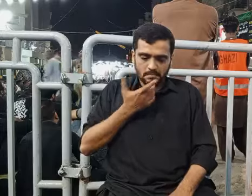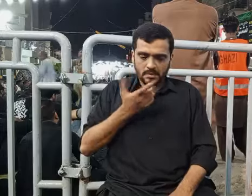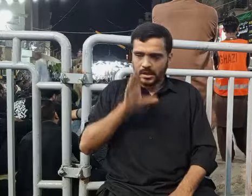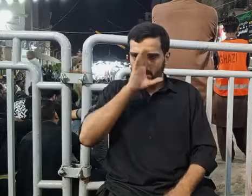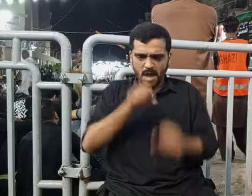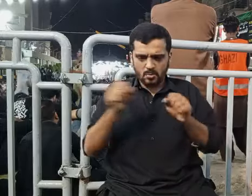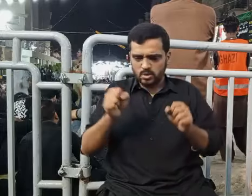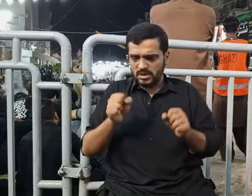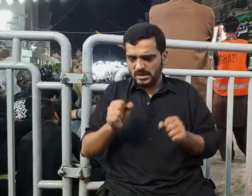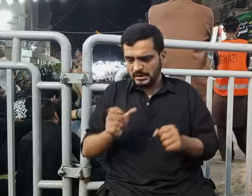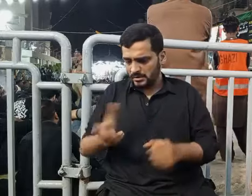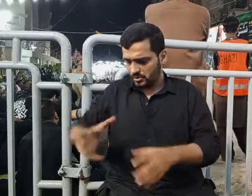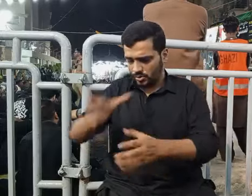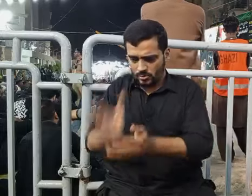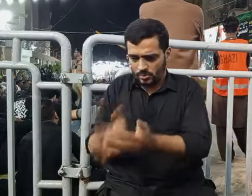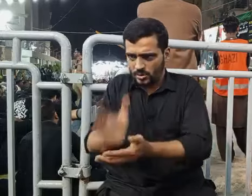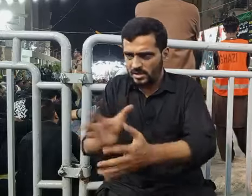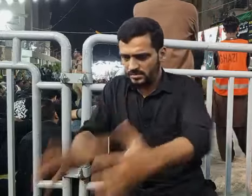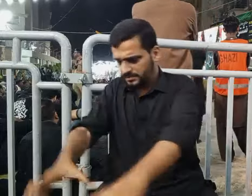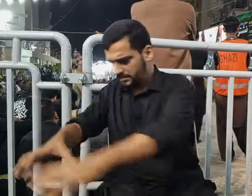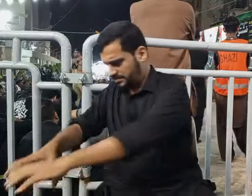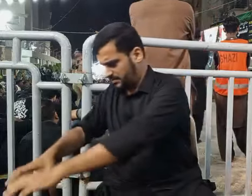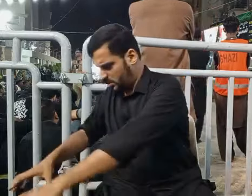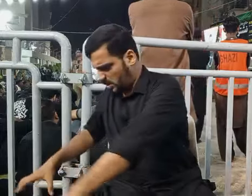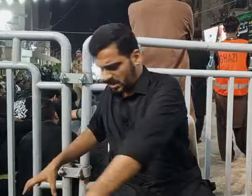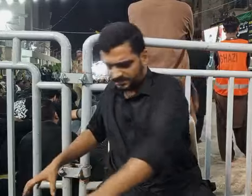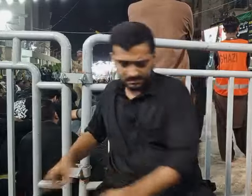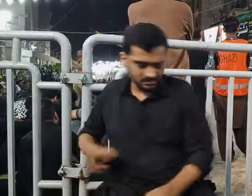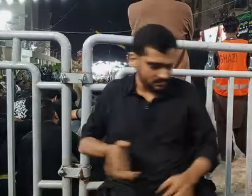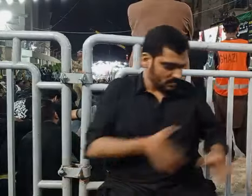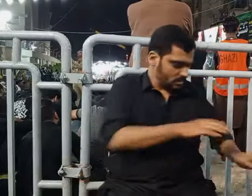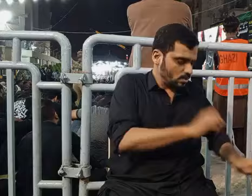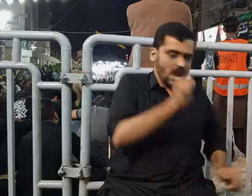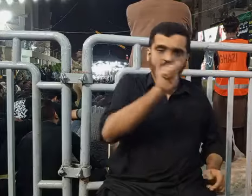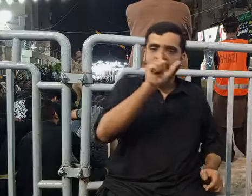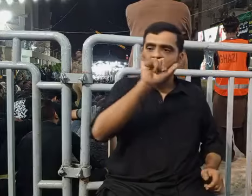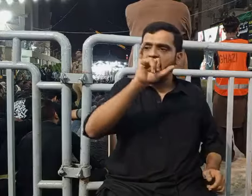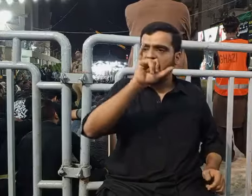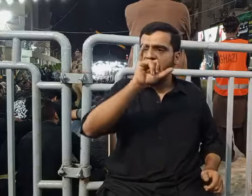ایک طرف اکبر کا لاشا۔ حسین کہتے تھے واہ غربتہ